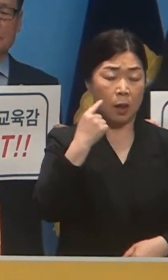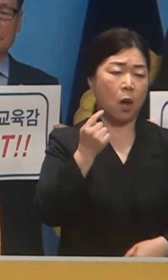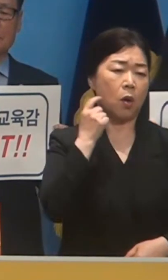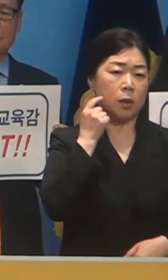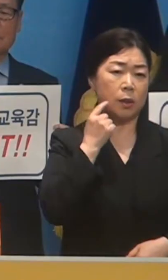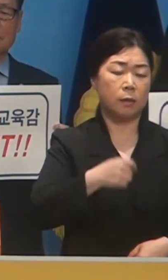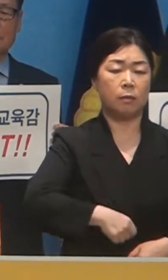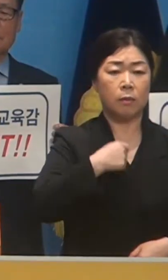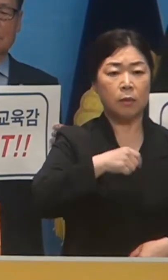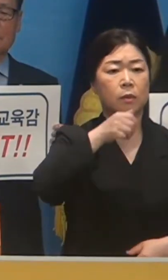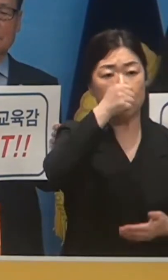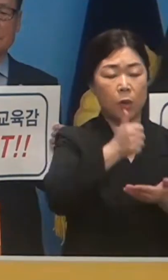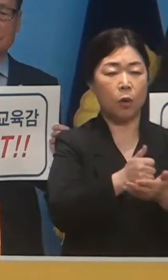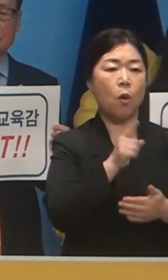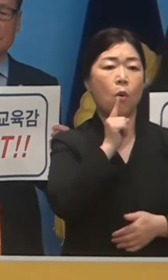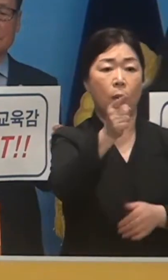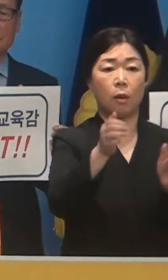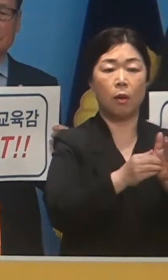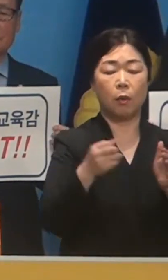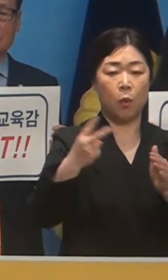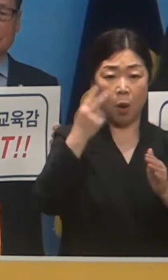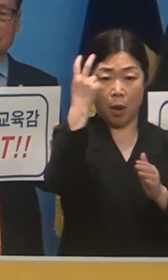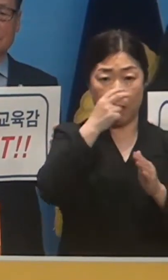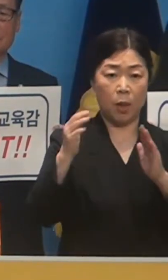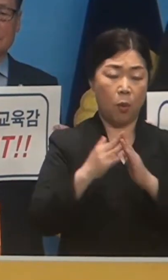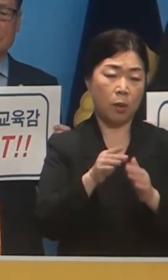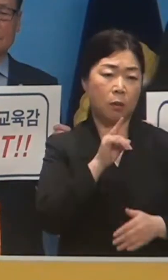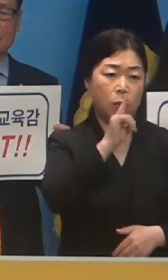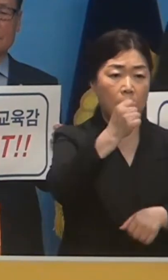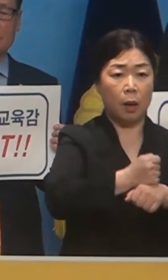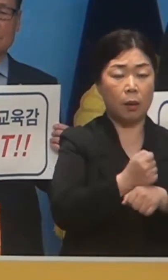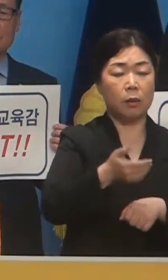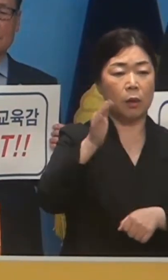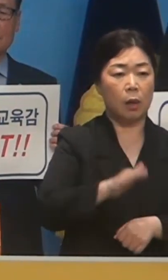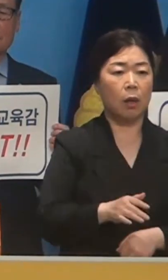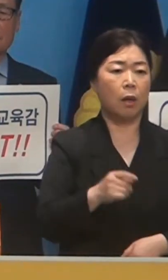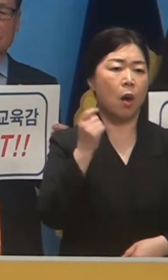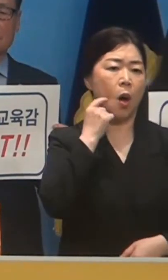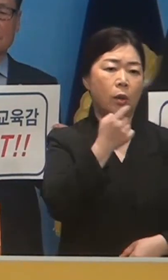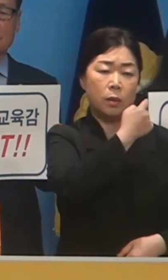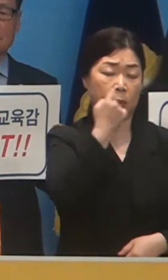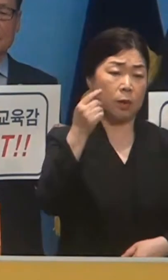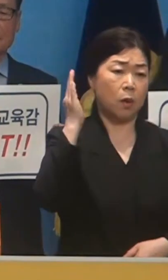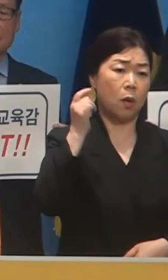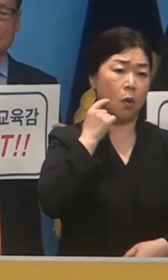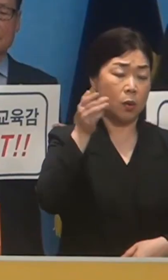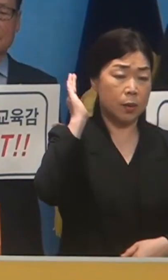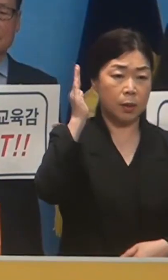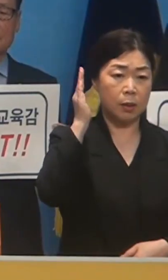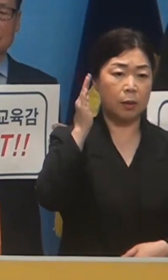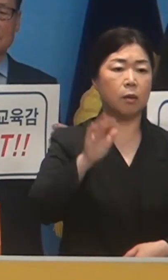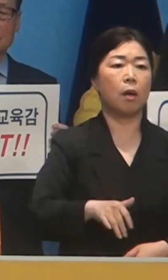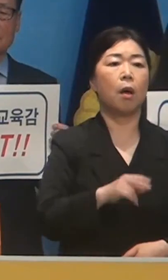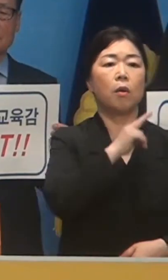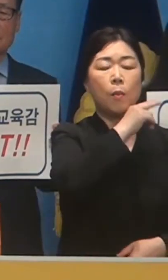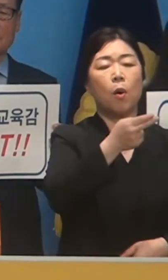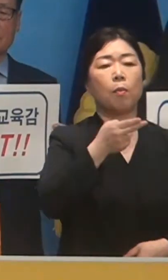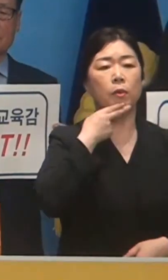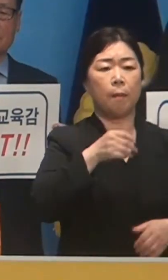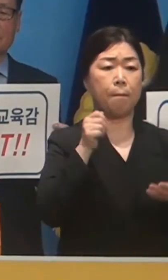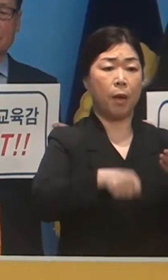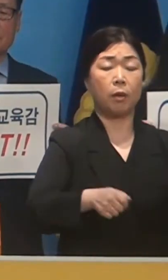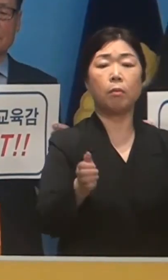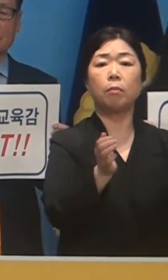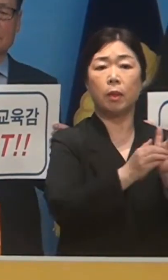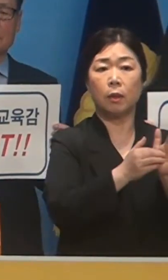하였고 감사원에 감사 청구까지 했습니다. 그러나 위증죄는 지난 12월 30일 혐의 없음으로